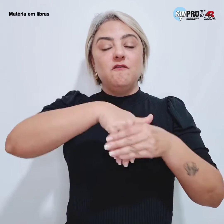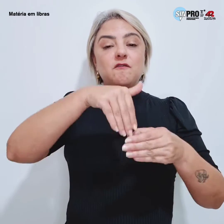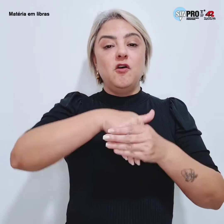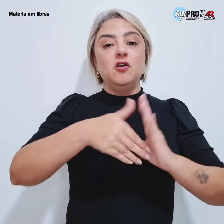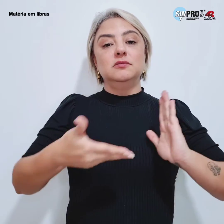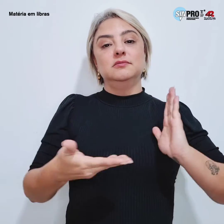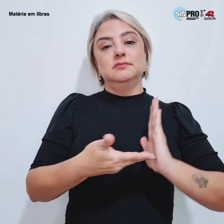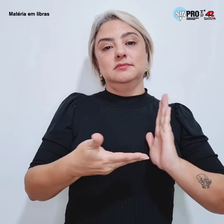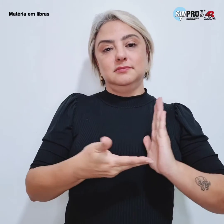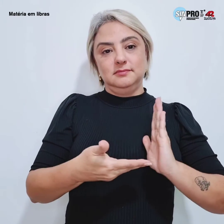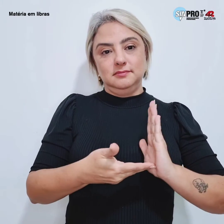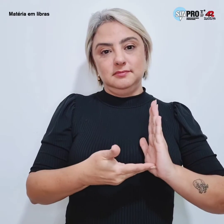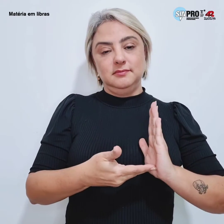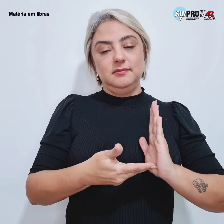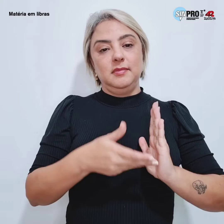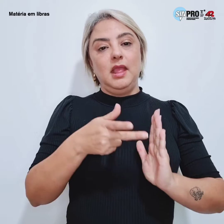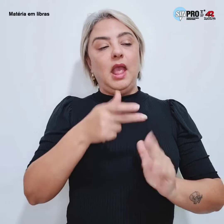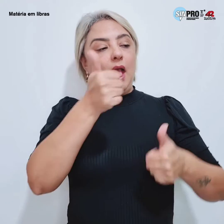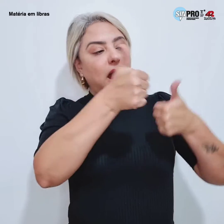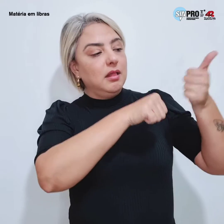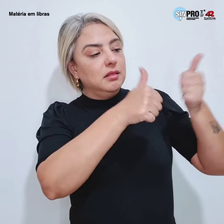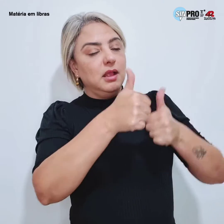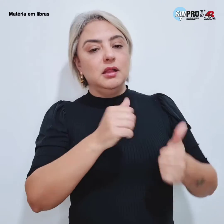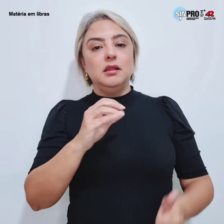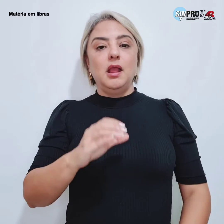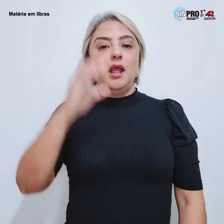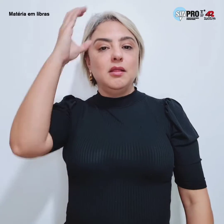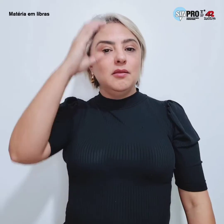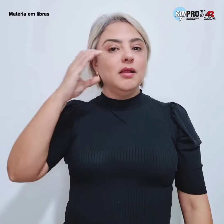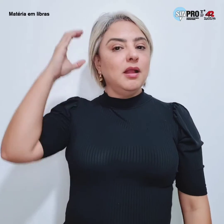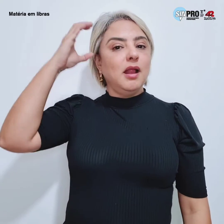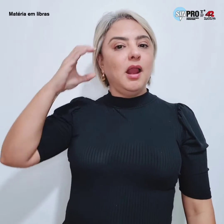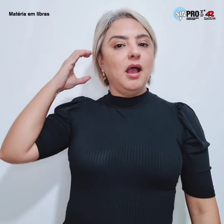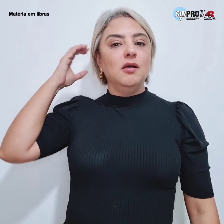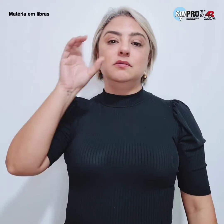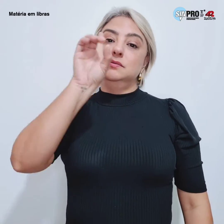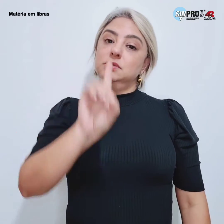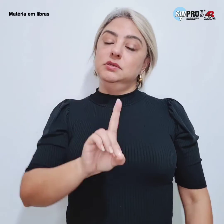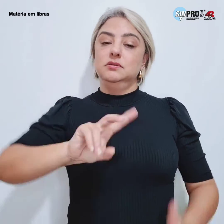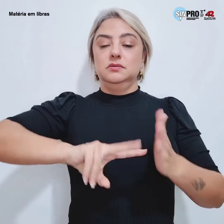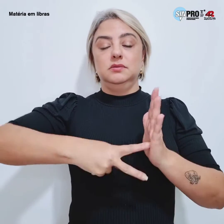Deputados. Analisa Cláudio Antunes, diretor do Simpro-DF.